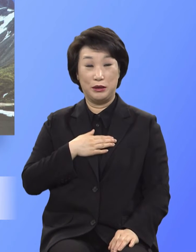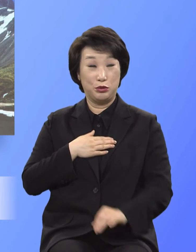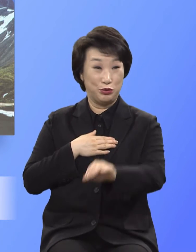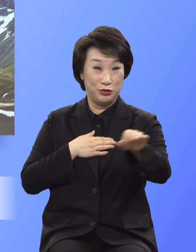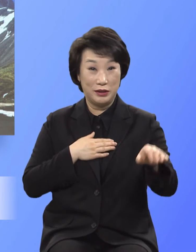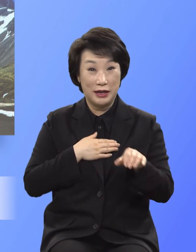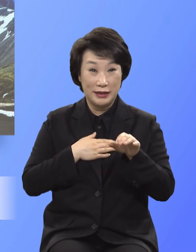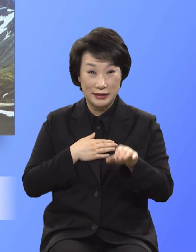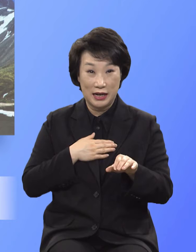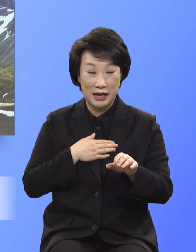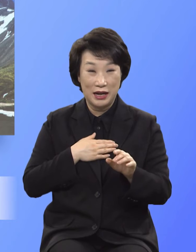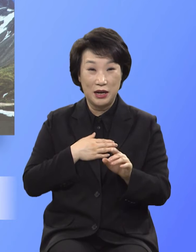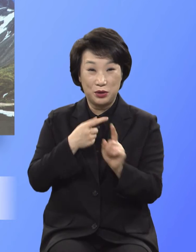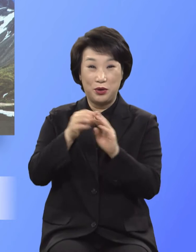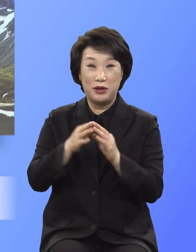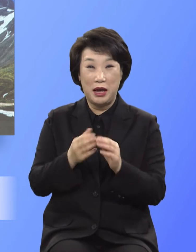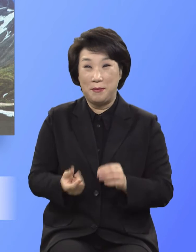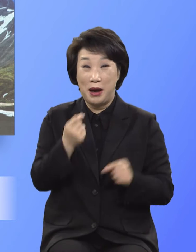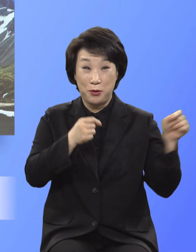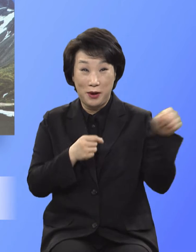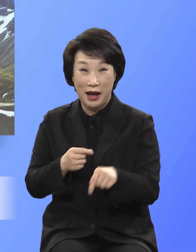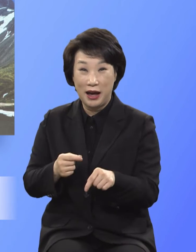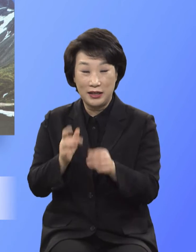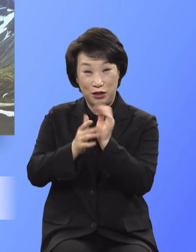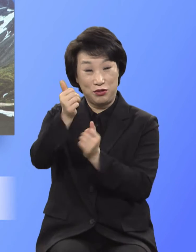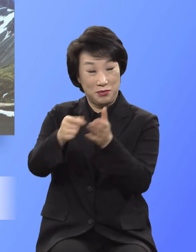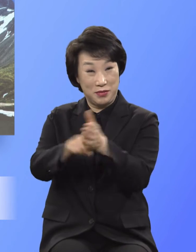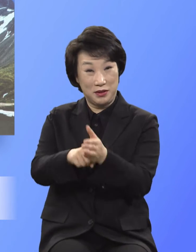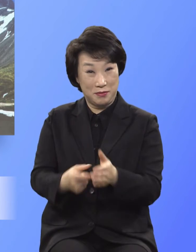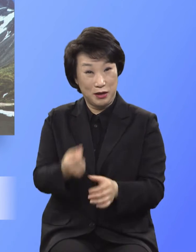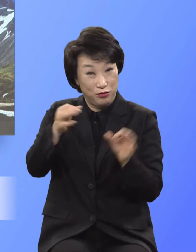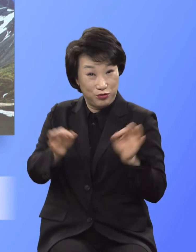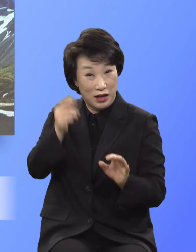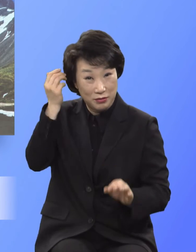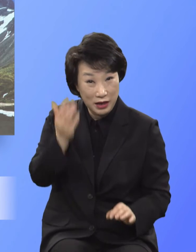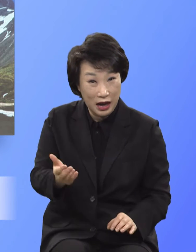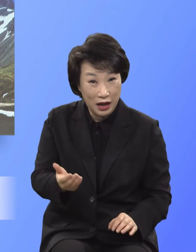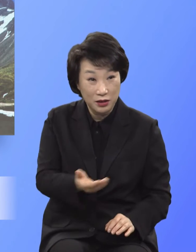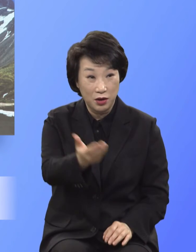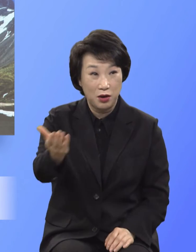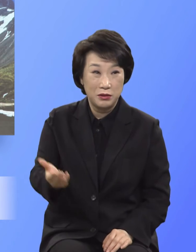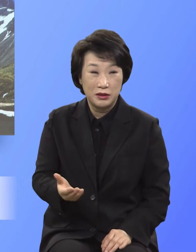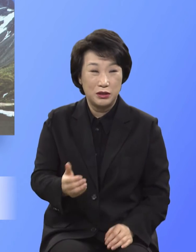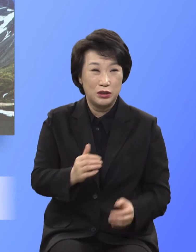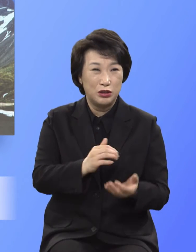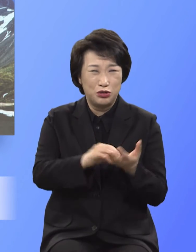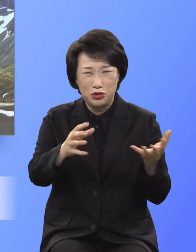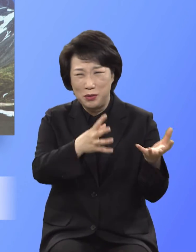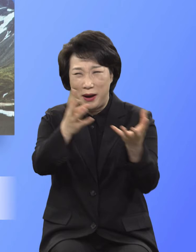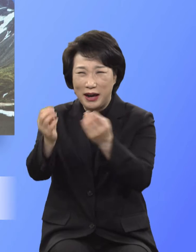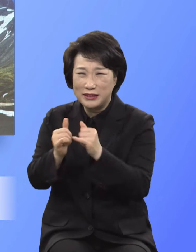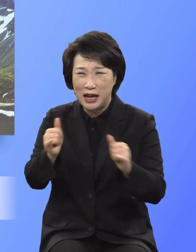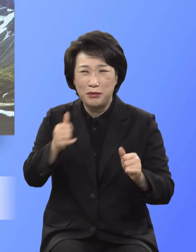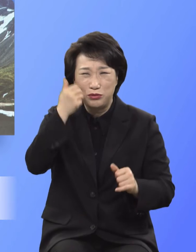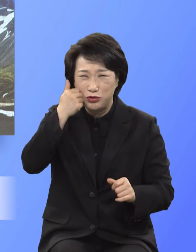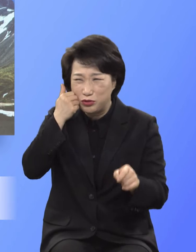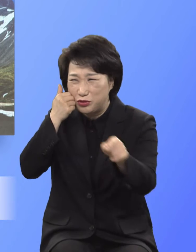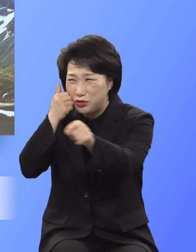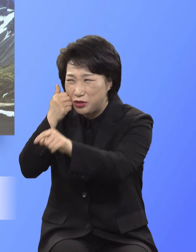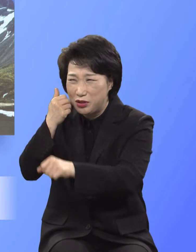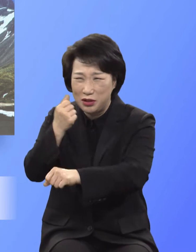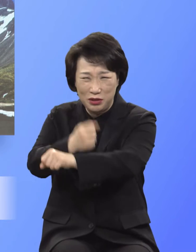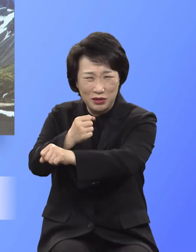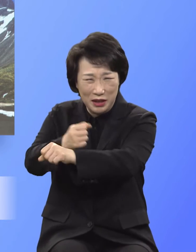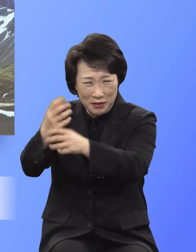우리가 단번에 교회 와서 예수 믿었습니까? 여러분이 얼마나 많은 사람들의 애를